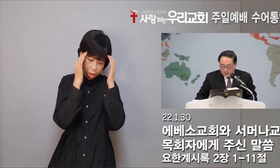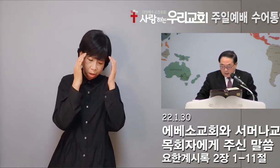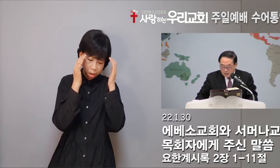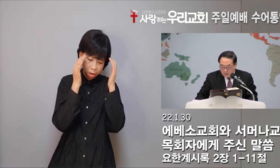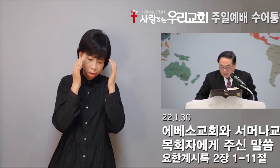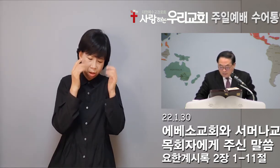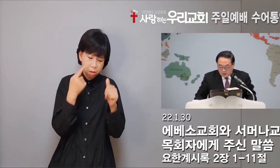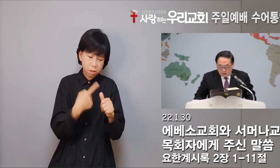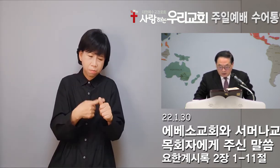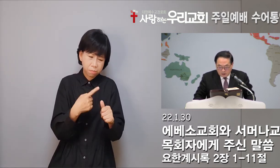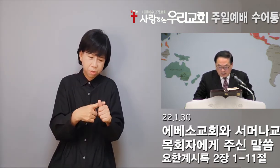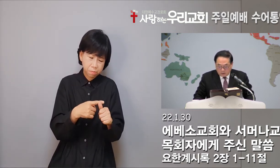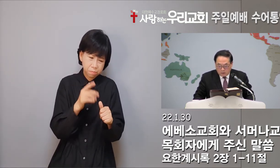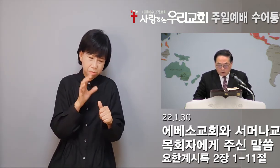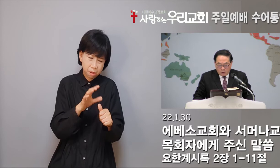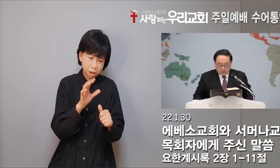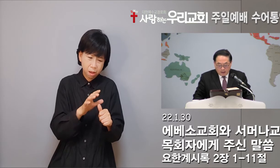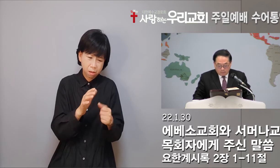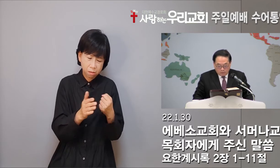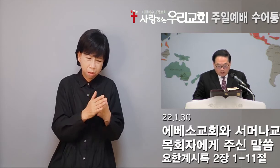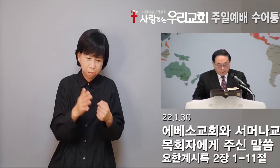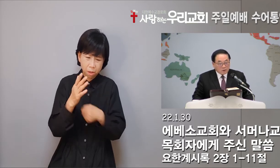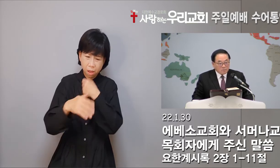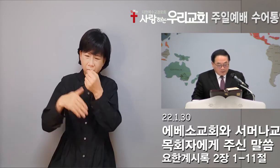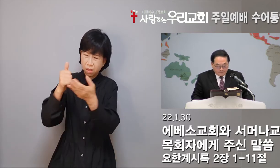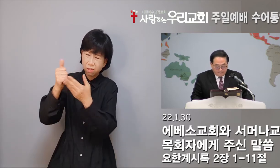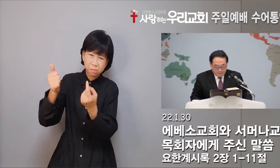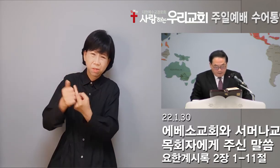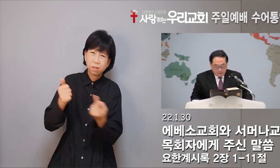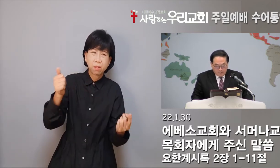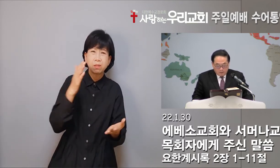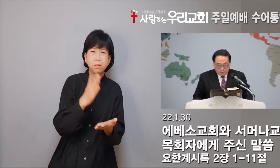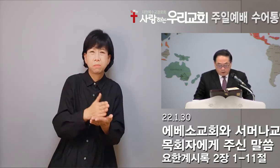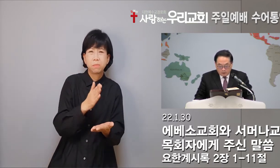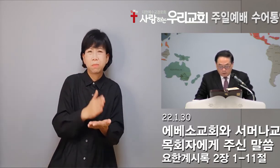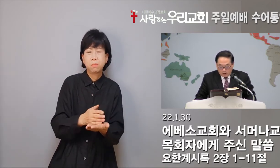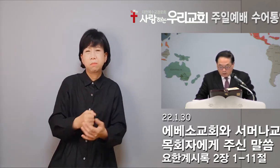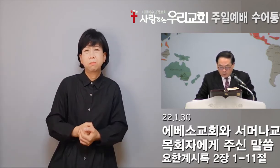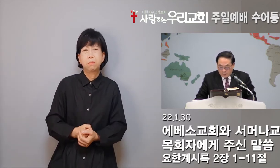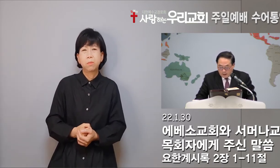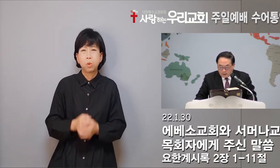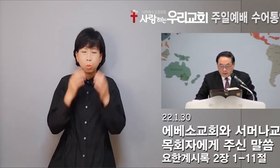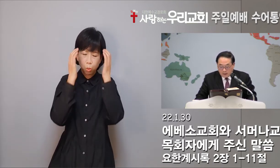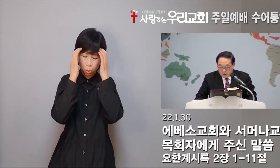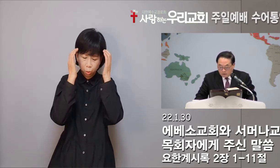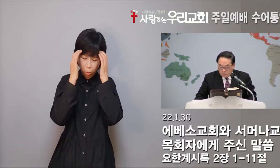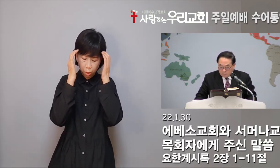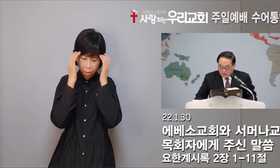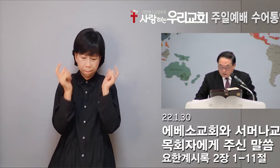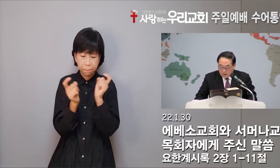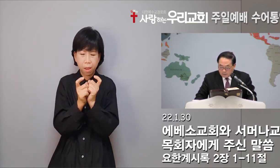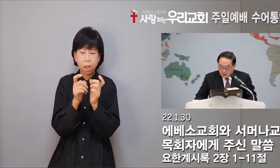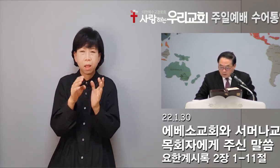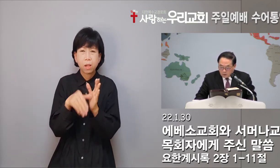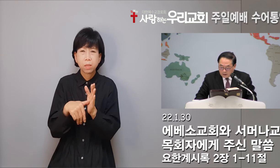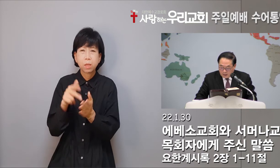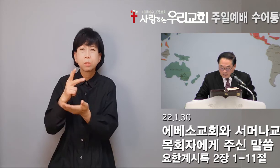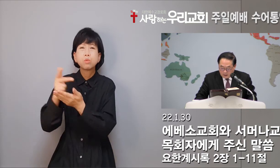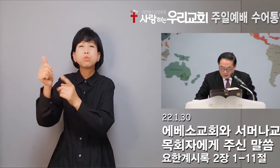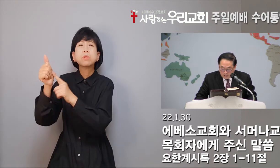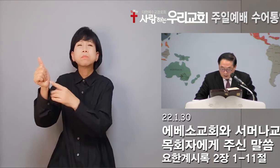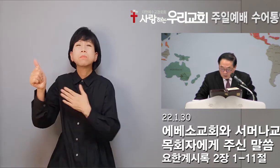인해 하나님에게 멀어지지도 않도록 당부도 하셨습니다. 우리 성도들이 고난당할 때 주님께서 함께